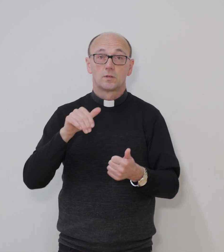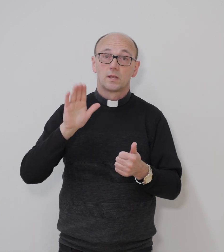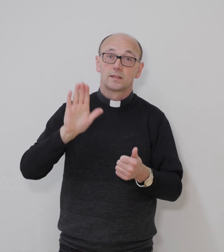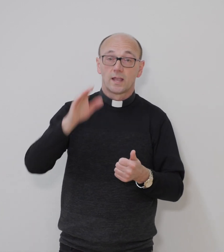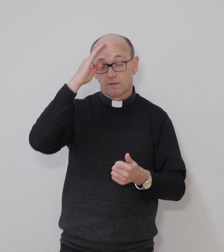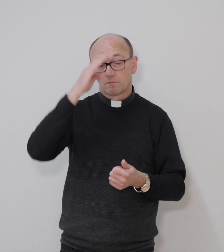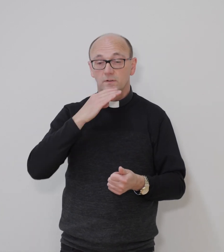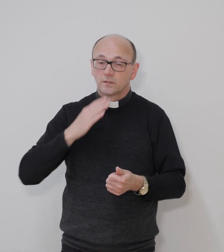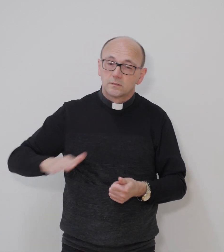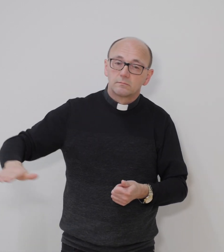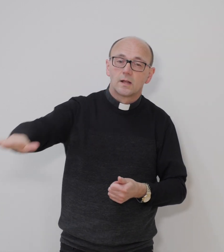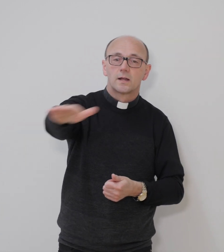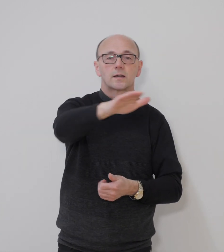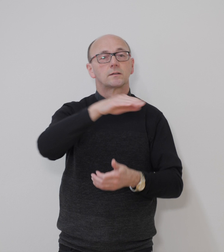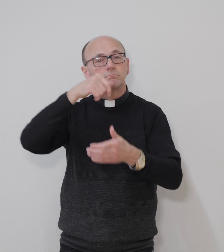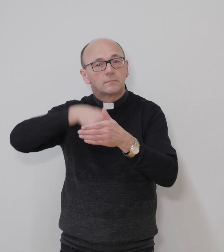Amen.